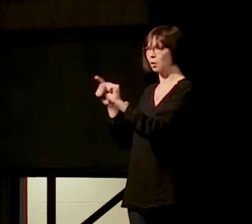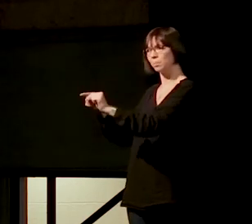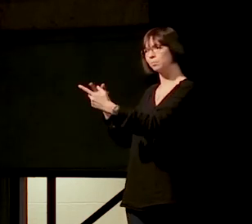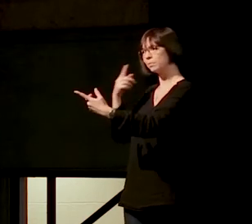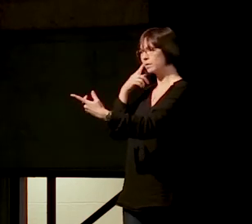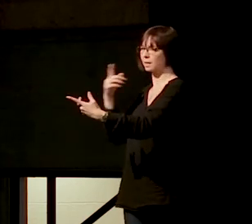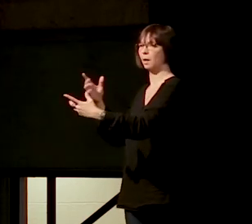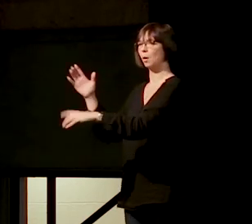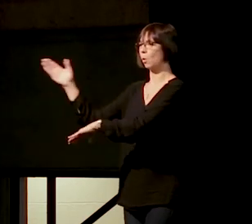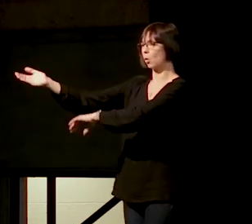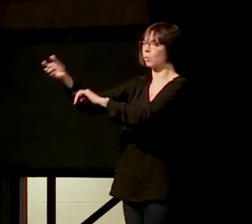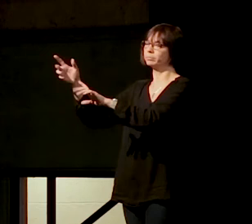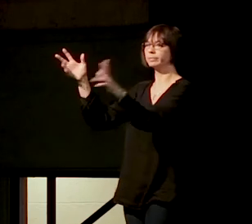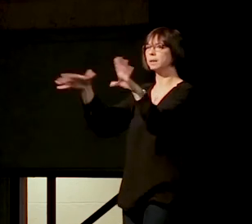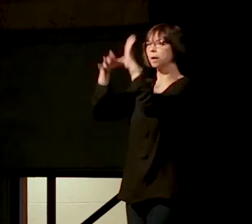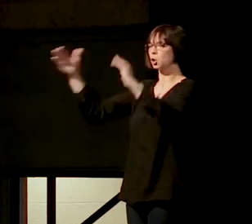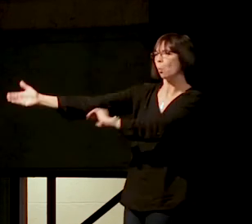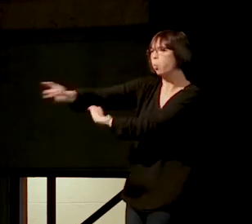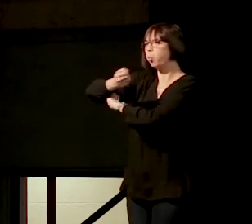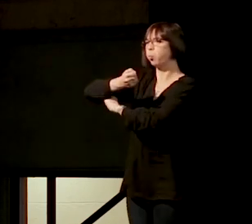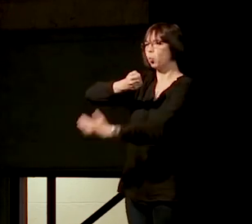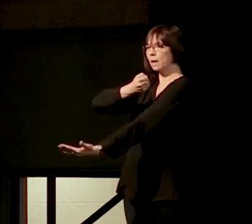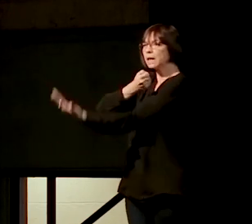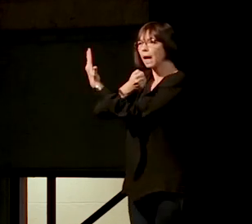blindage de notre bouclier. Alors oui,